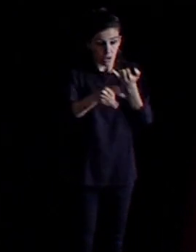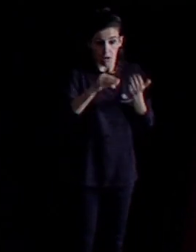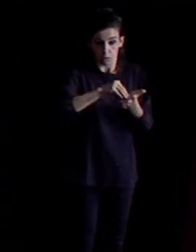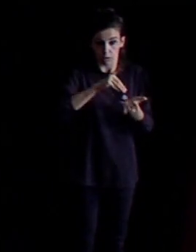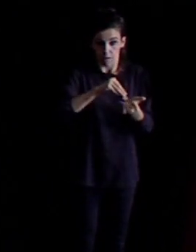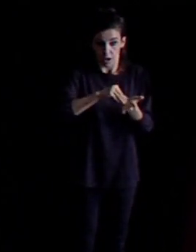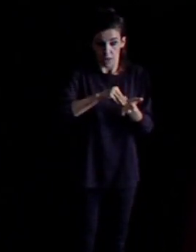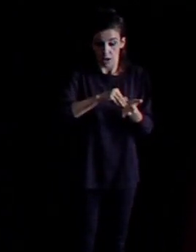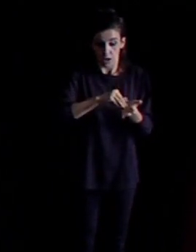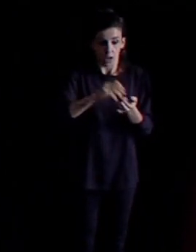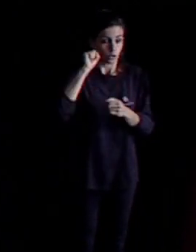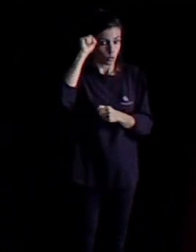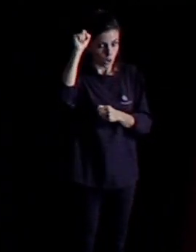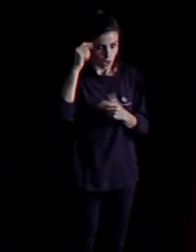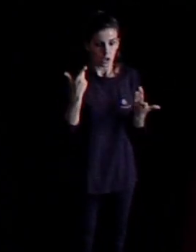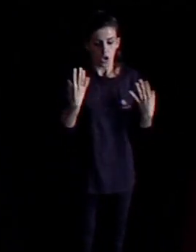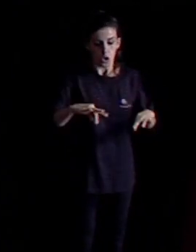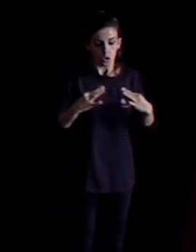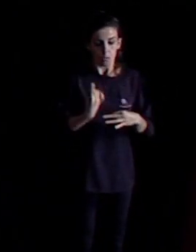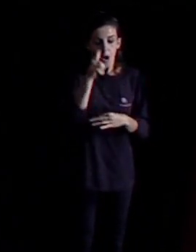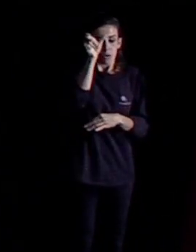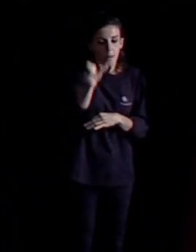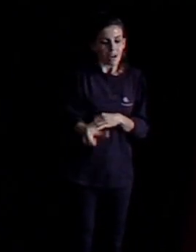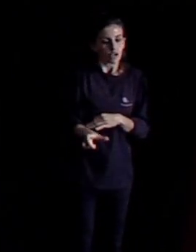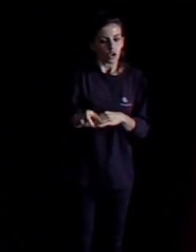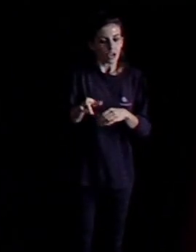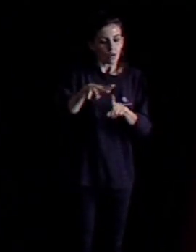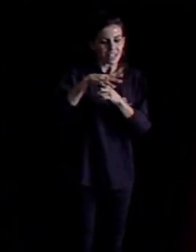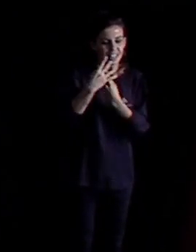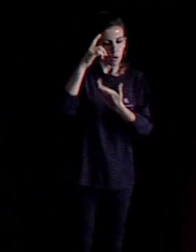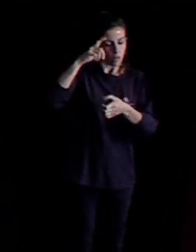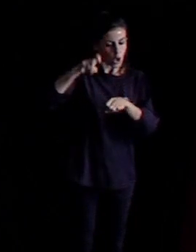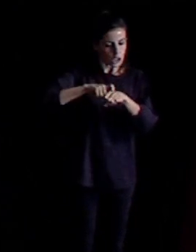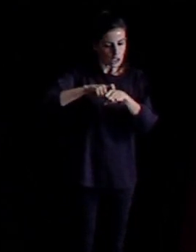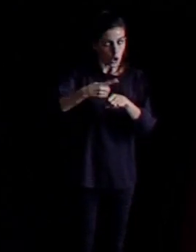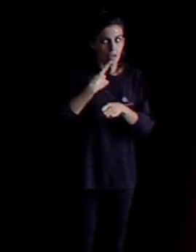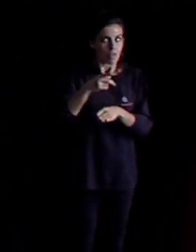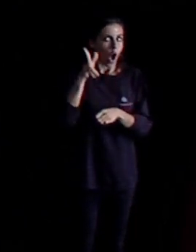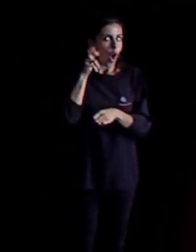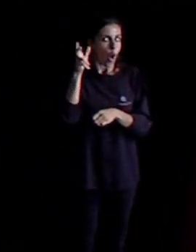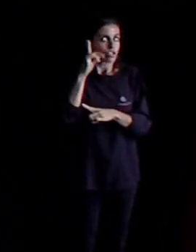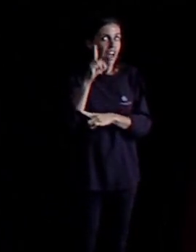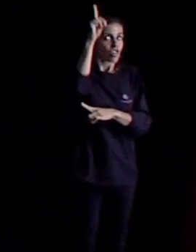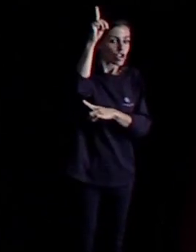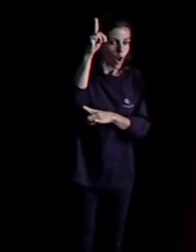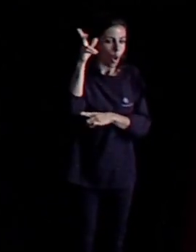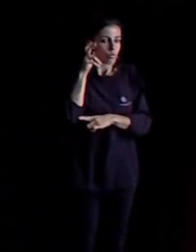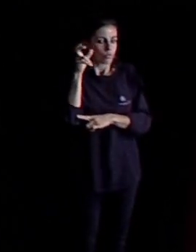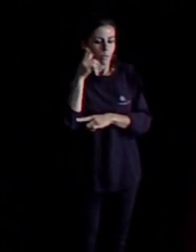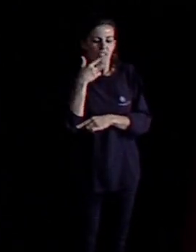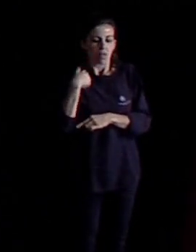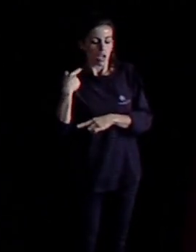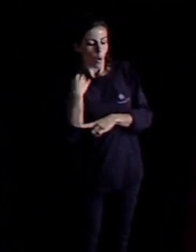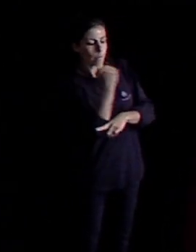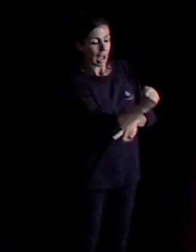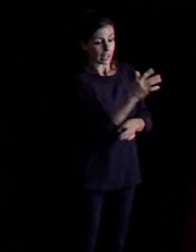normal es que una persona con un cuadro psiquiátrico que oye voces y dice mata yo no sé a quién por lo que sea, cuando